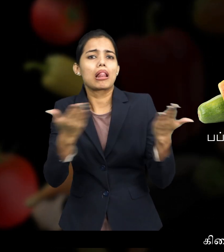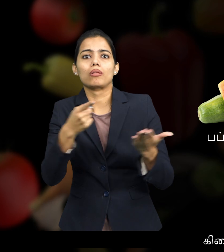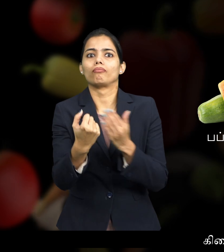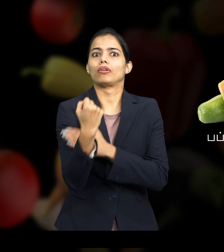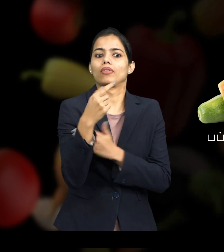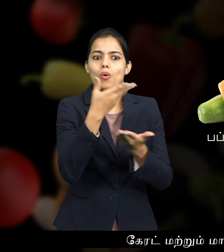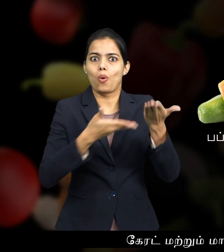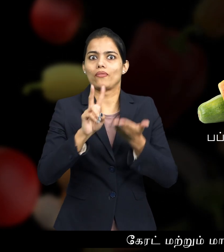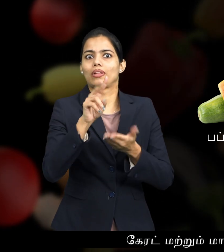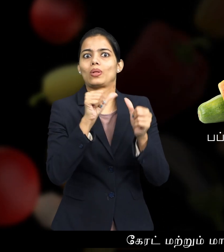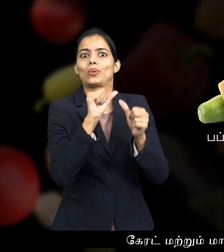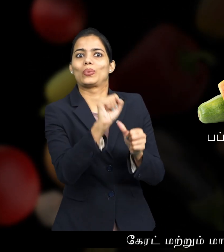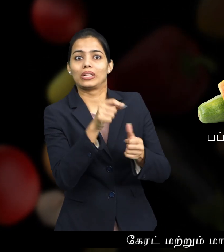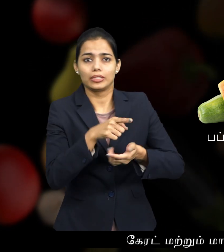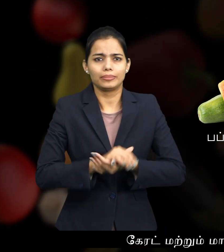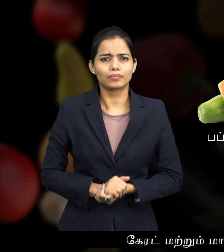கிடைக்கிறது.